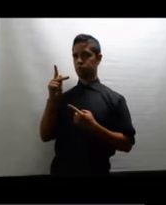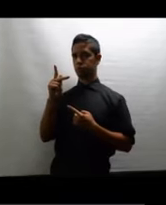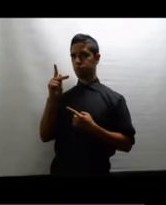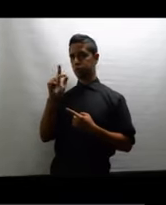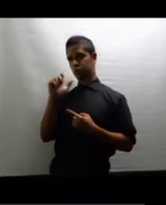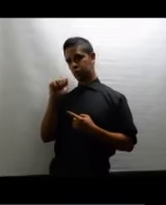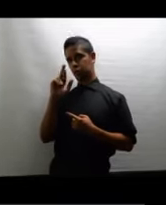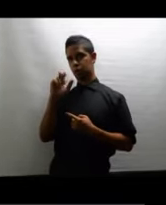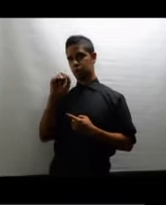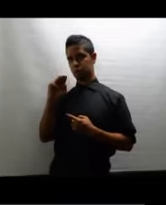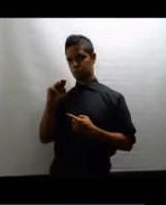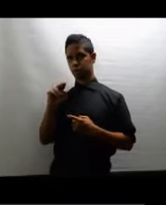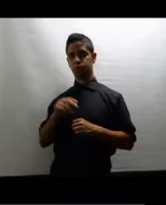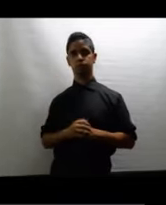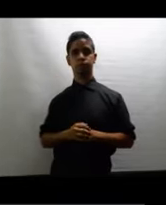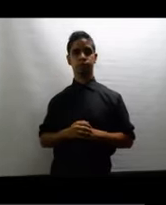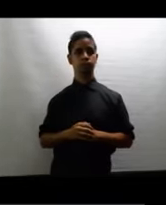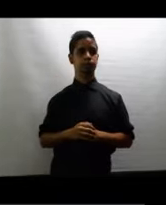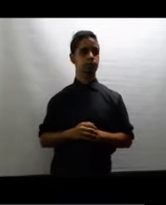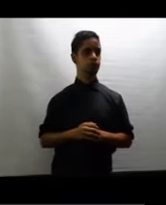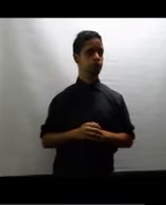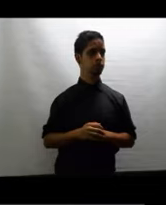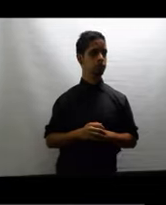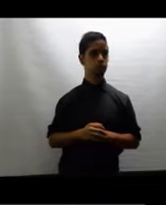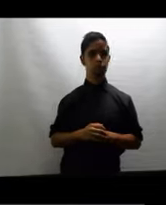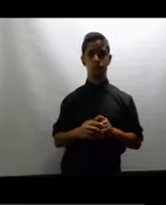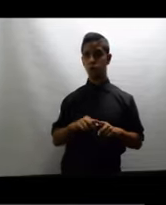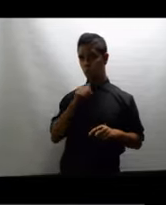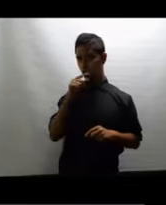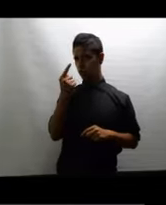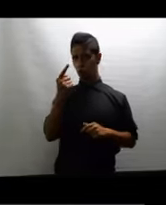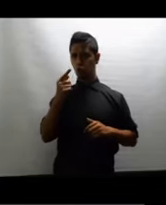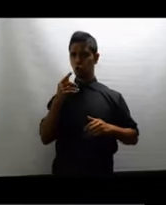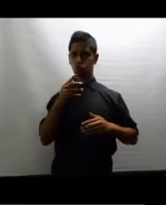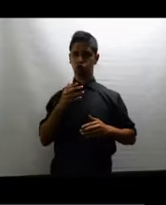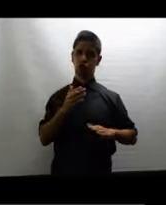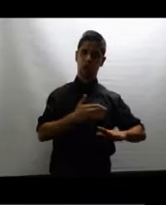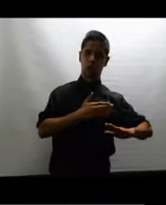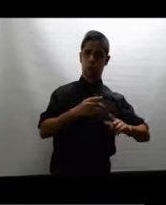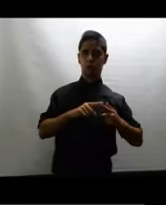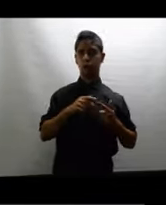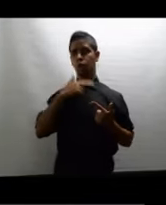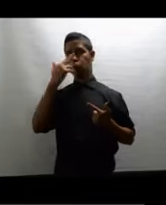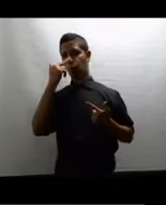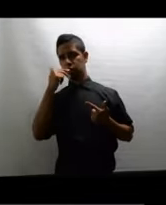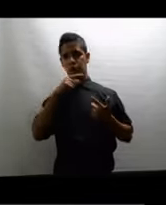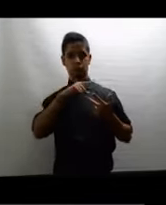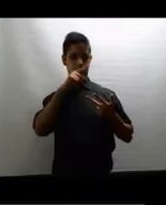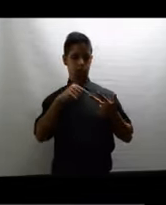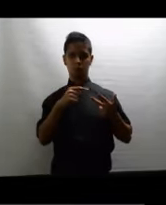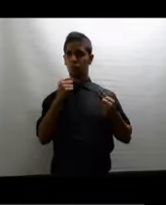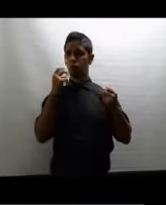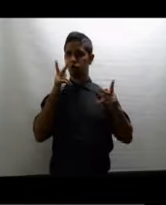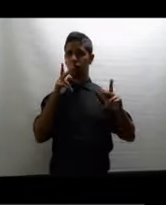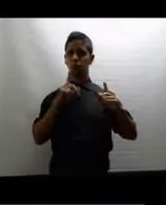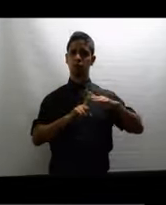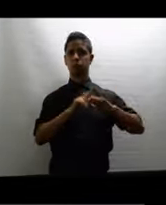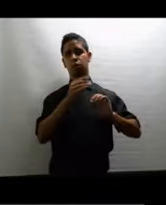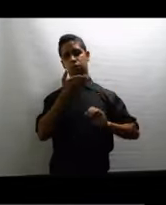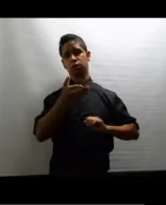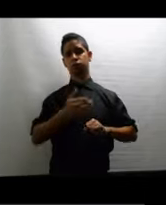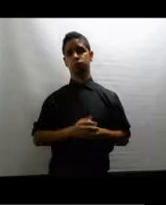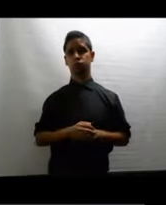Pues bien. Pero no solamente se presentaban cantantes. Tú me estás diciendo también humoristas, comediantes. Sí, hubo una etapa en que